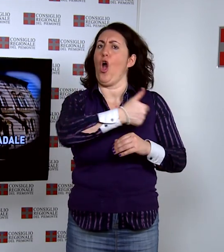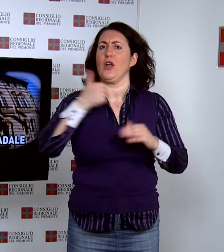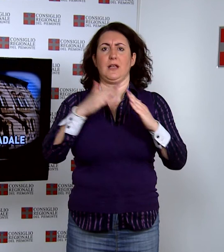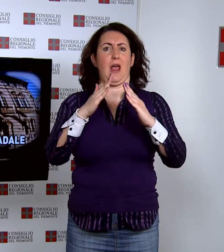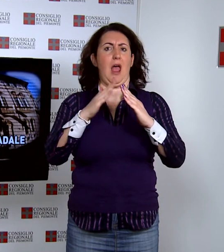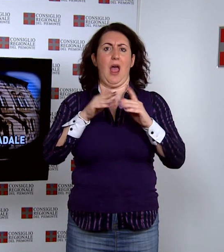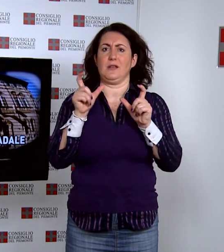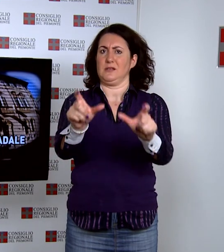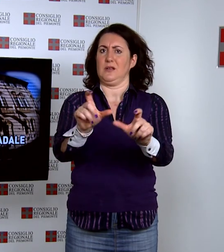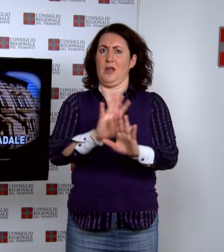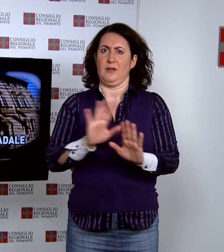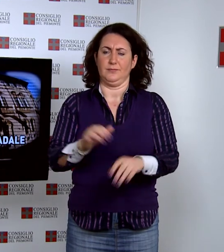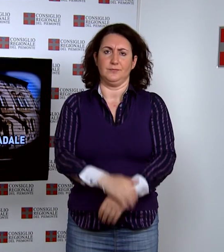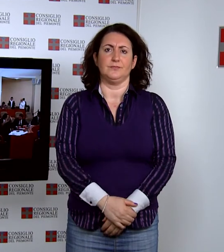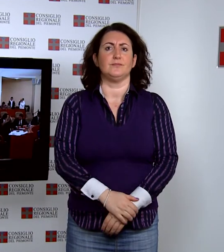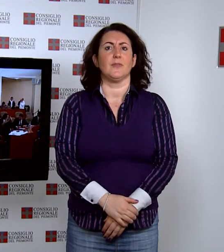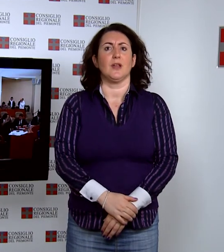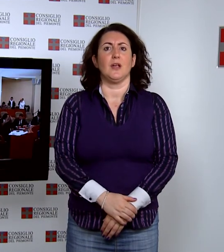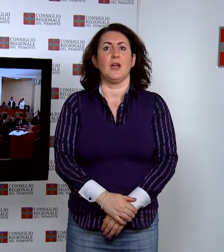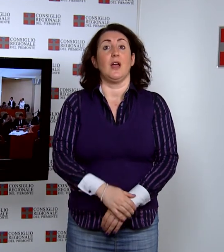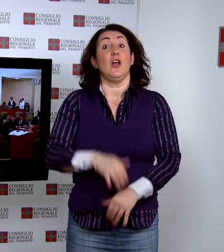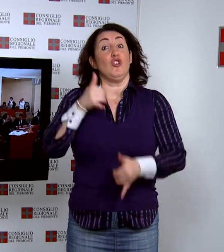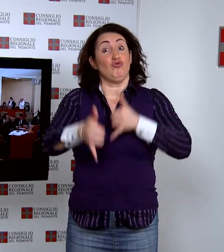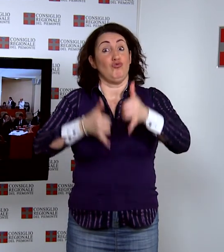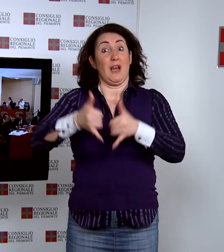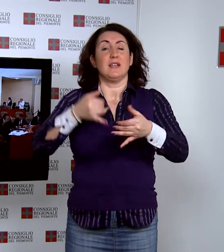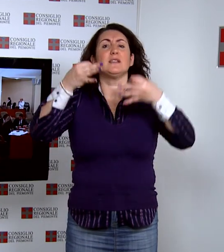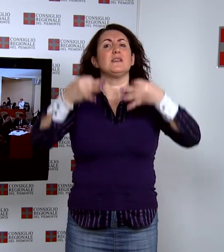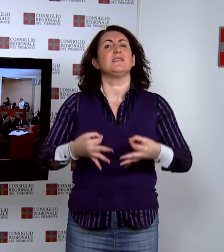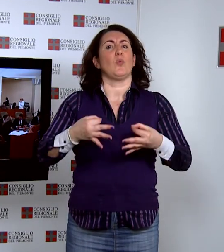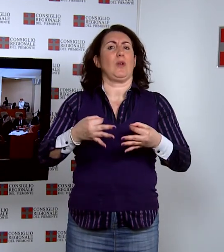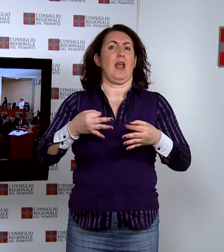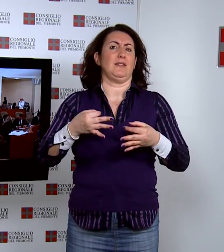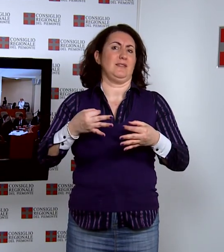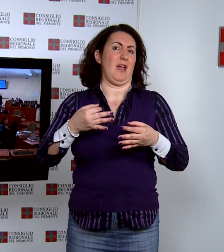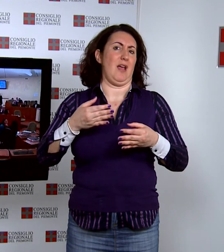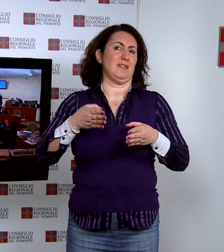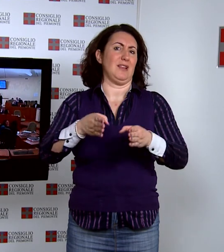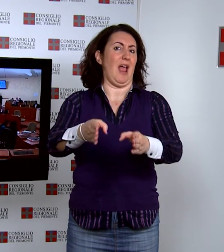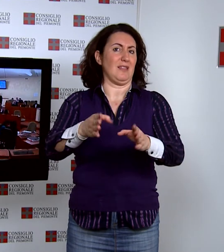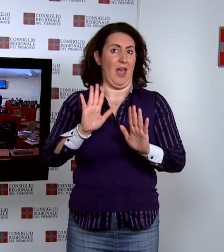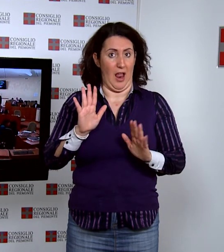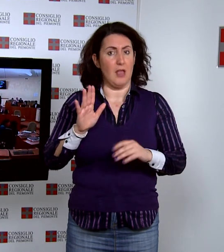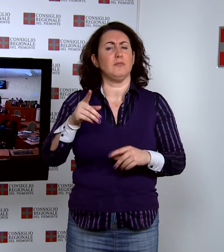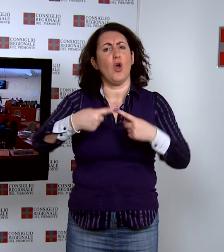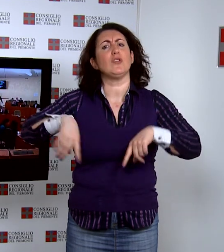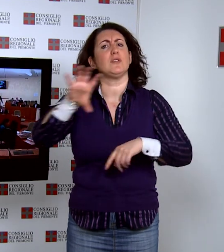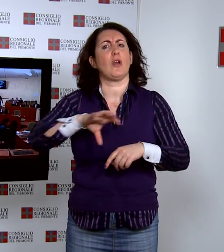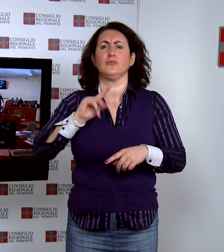sicurezza stradale dei ciclisti. Il Consiglio regionale è unanime per la sicurezza ciclistica. Approvato nella seduta del 17 aprile